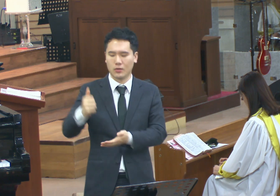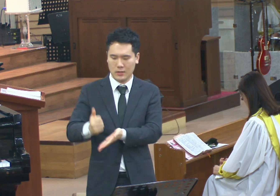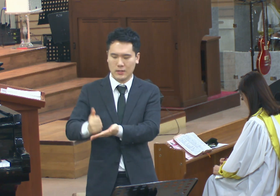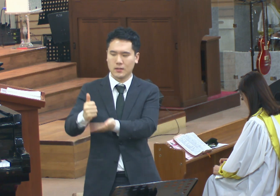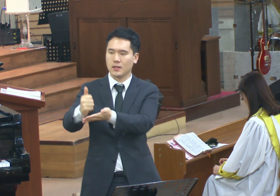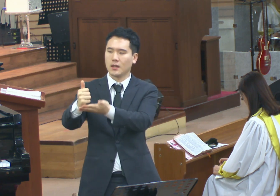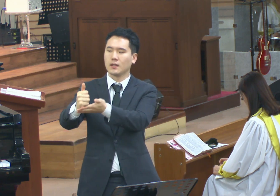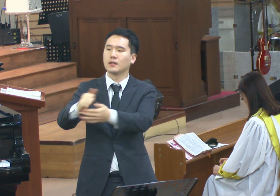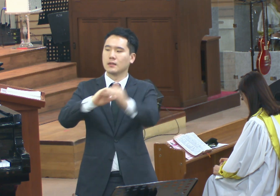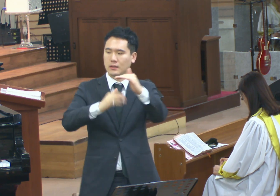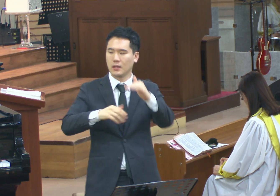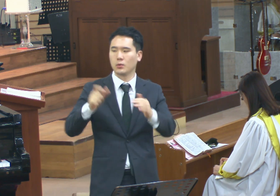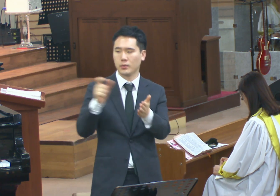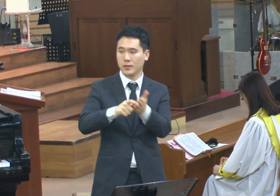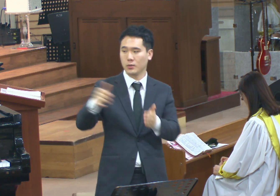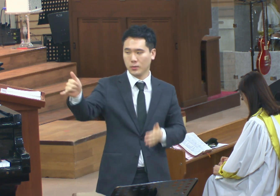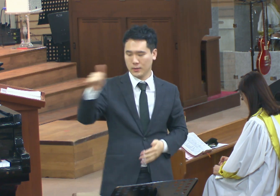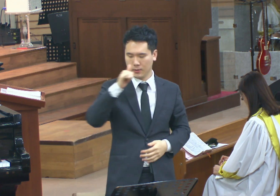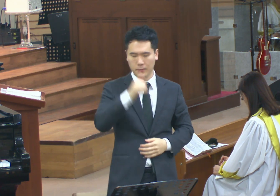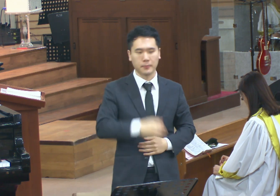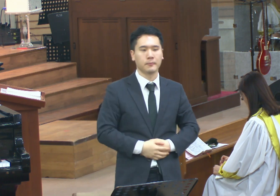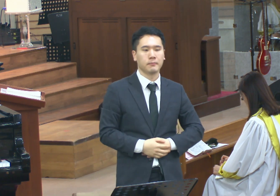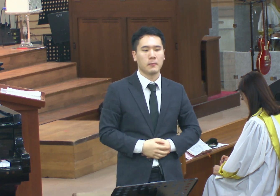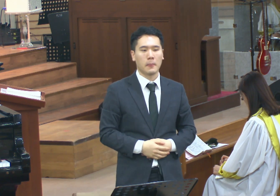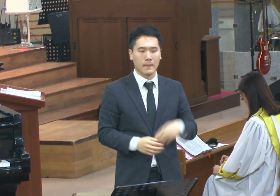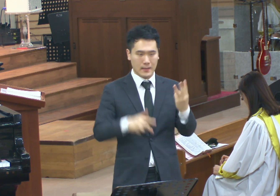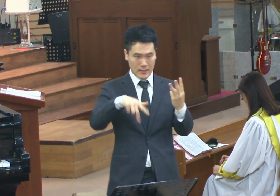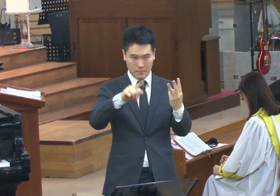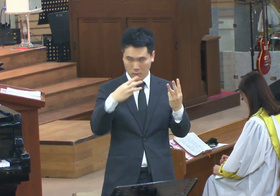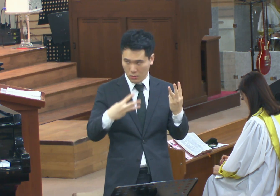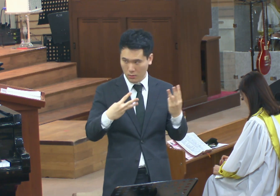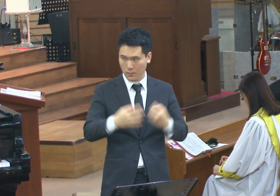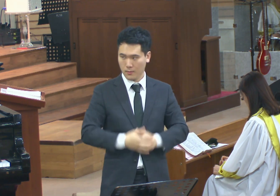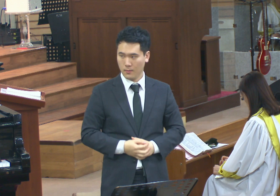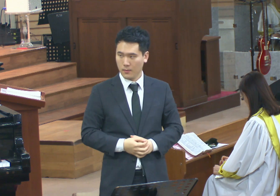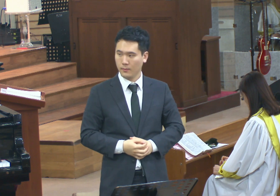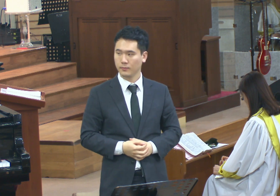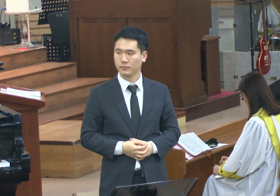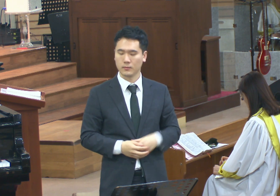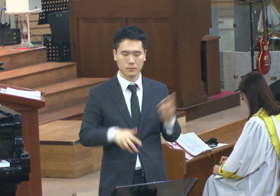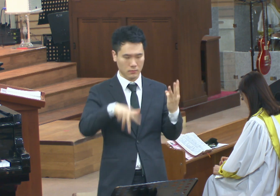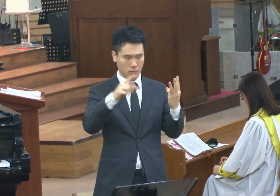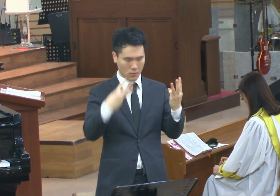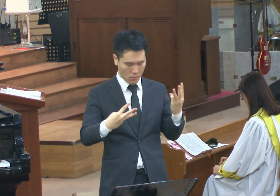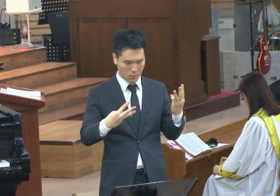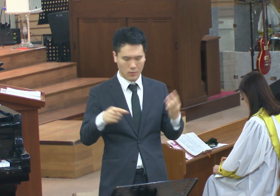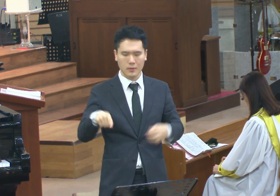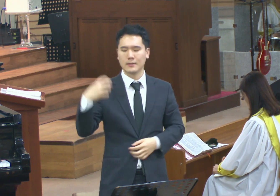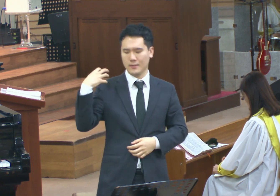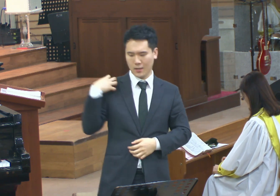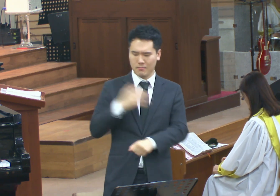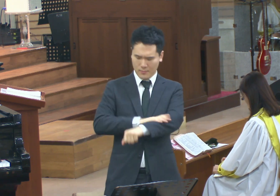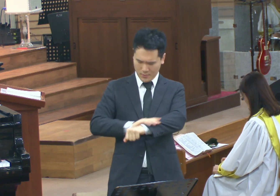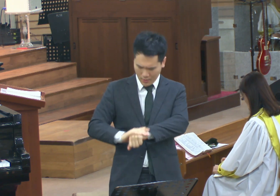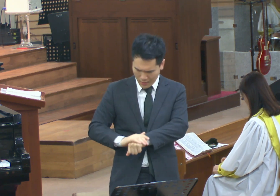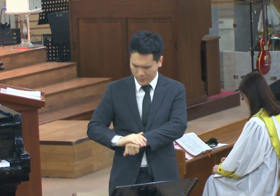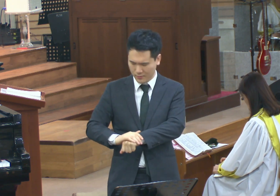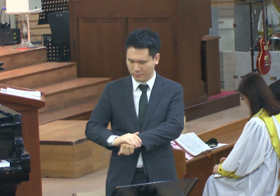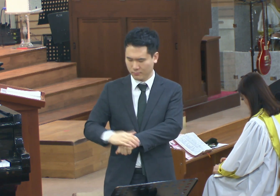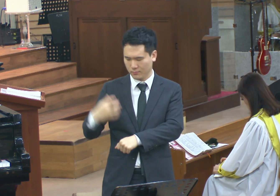이야기를 건넸습니다. 3절은 이제 그 책임을 잘 지켰다고 칭찬해주는